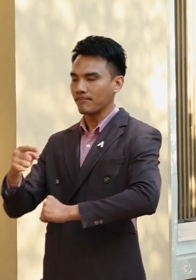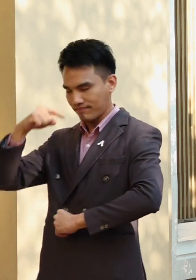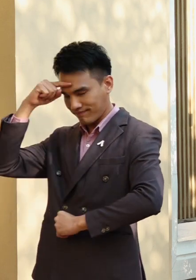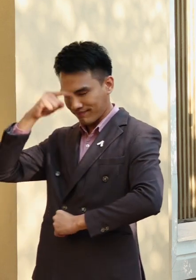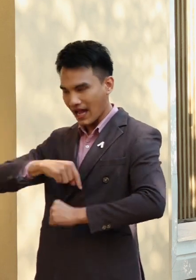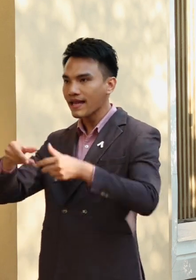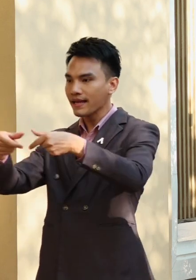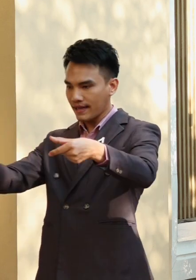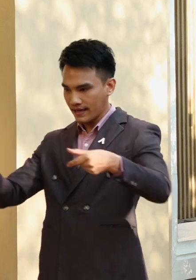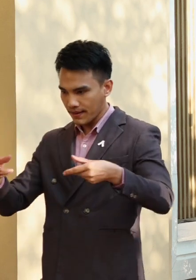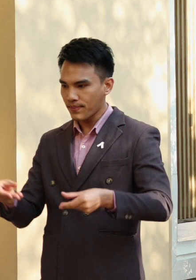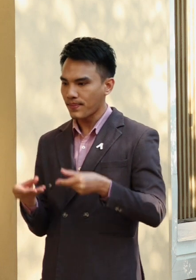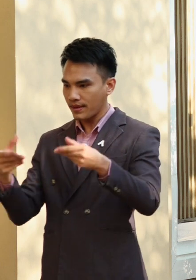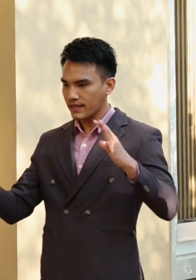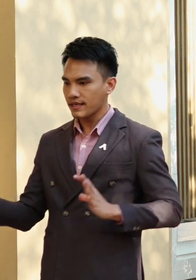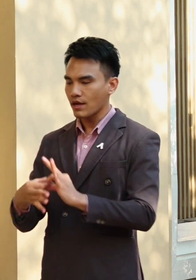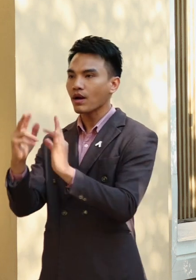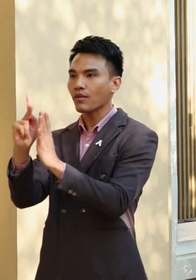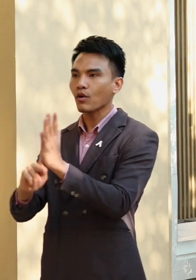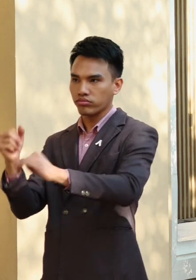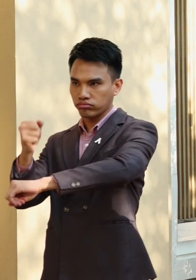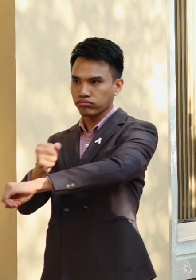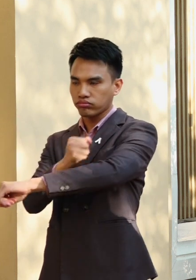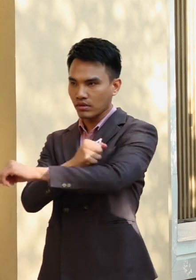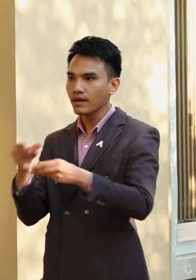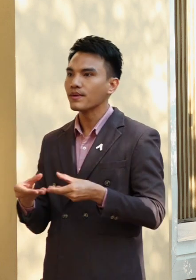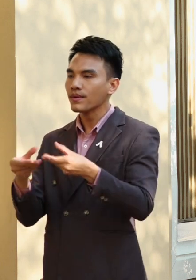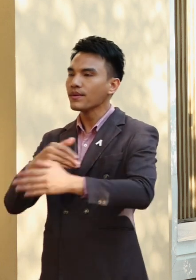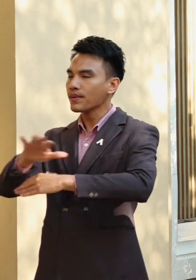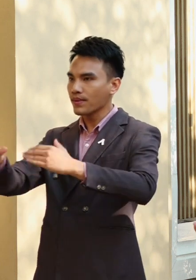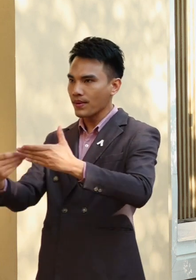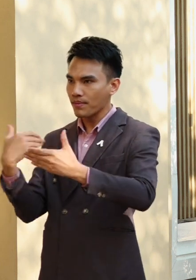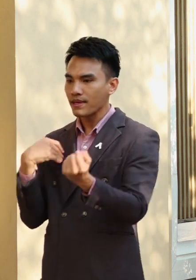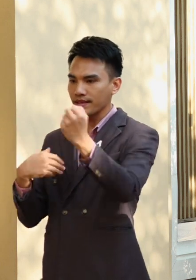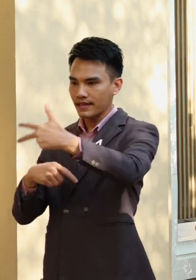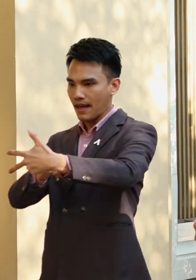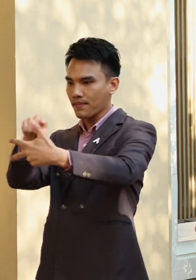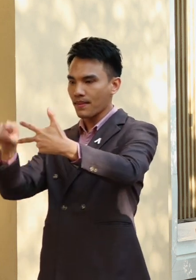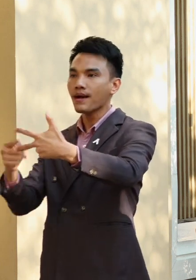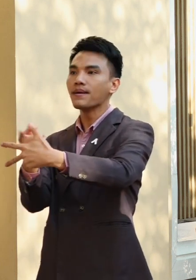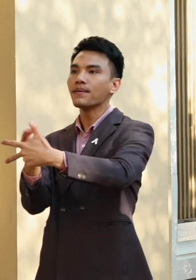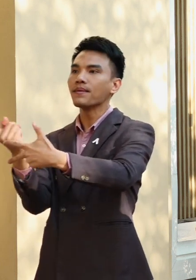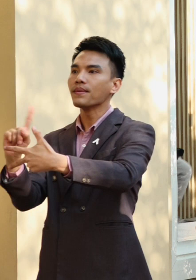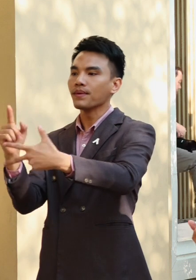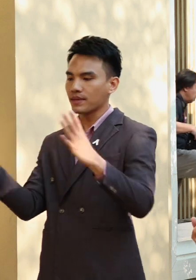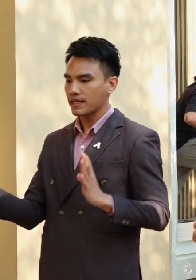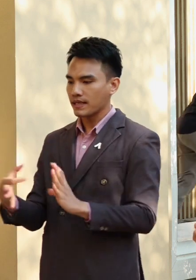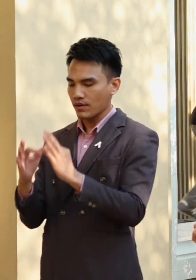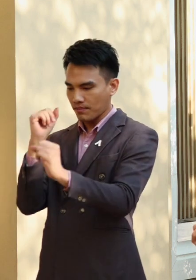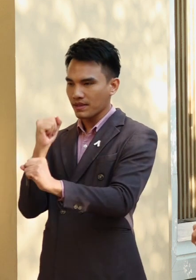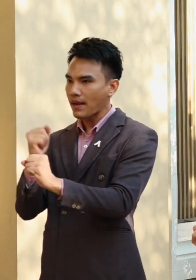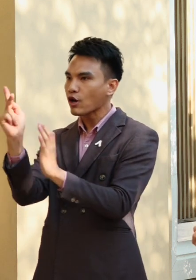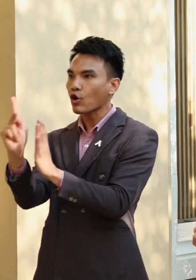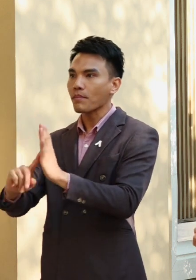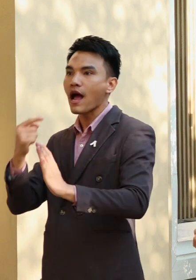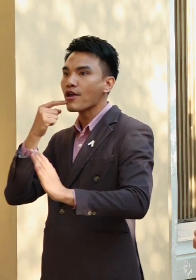องทำรายงานที่เกี่ยวข้องกับการค้ามนุษย์ซึ่งในรายงานนี้จะมี3ส่วนด้วยกันนะครับส่วนแรกเกี่ยวกับการดำเนินคดี